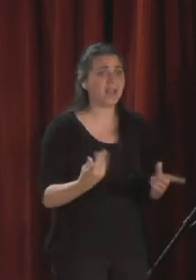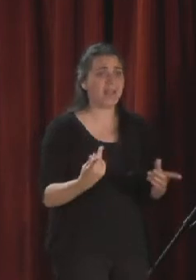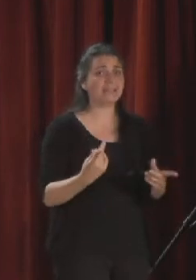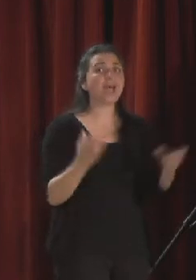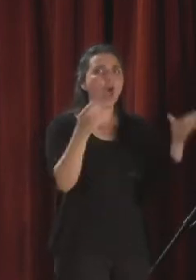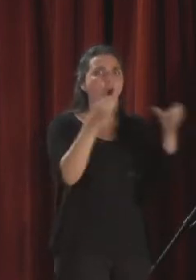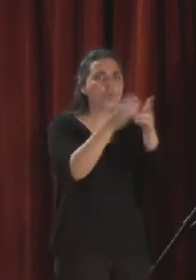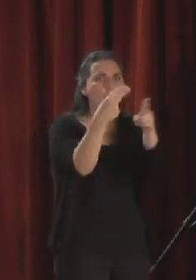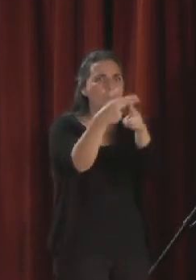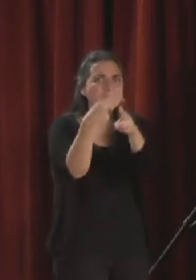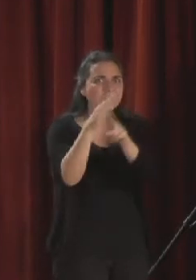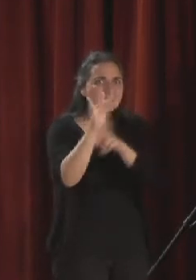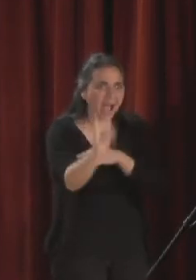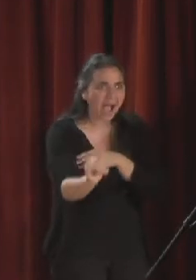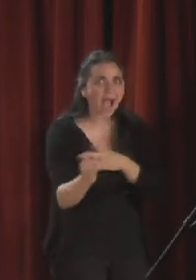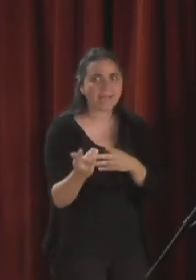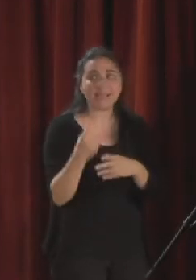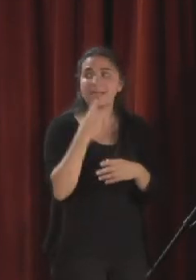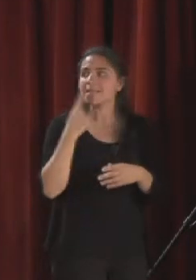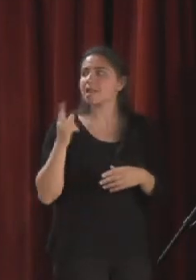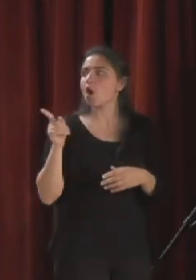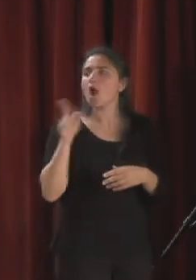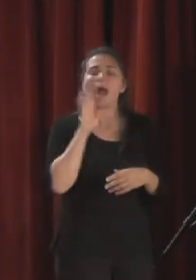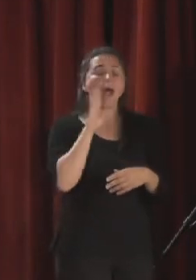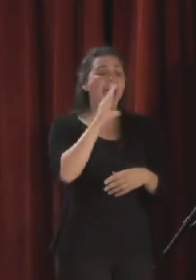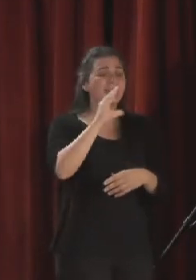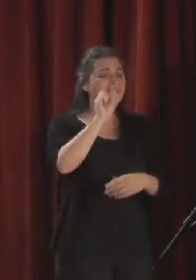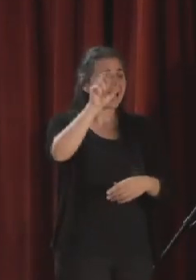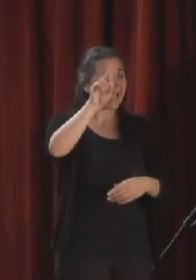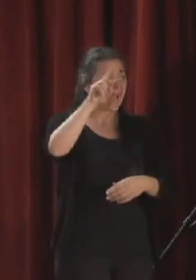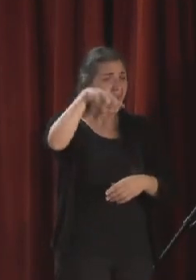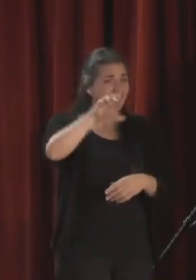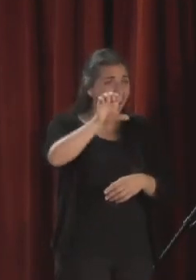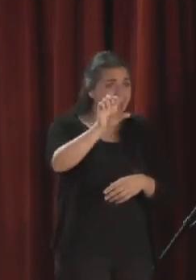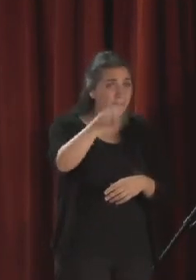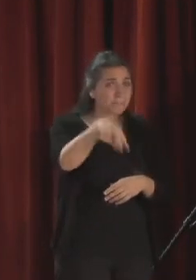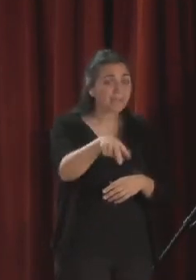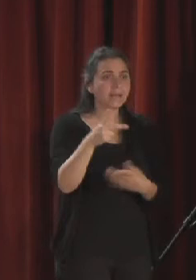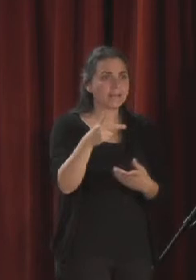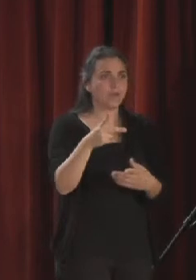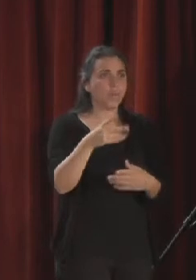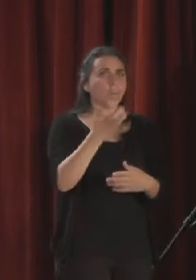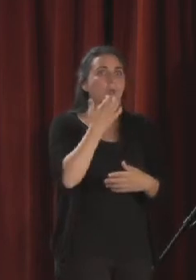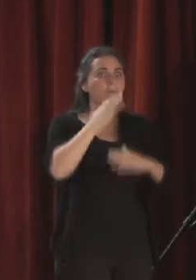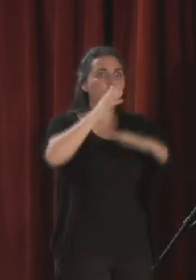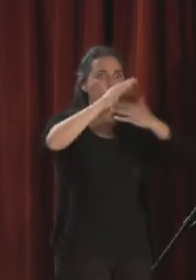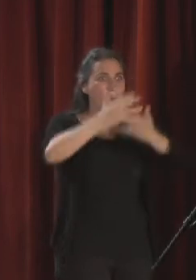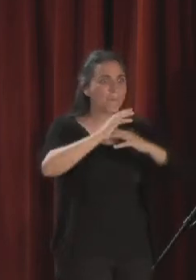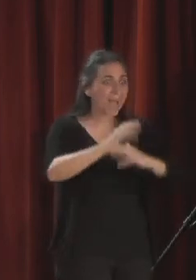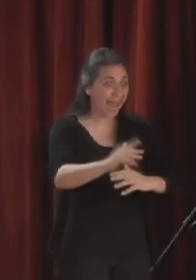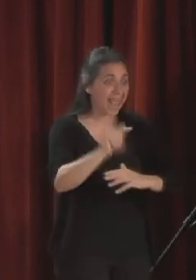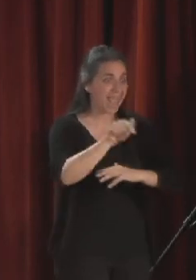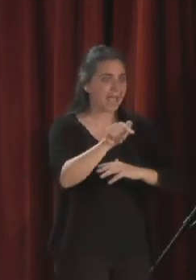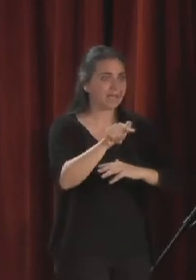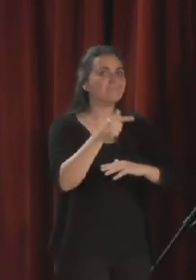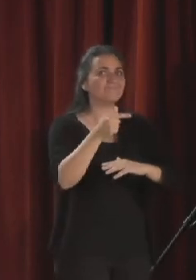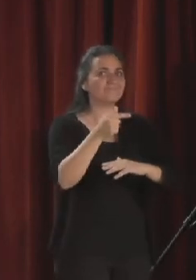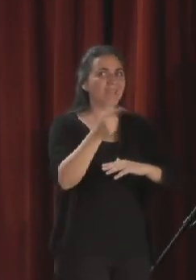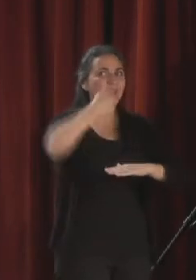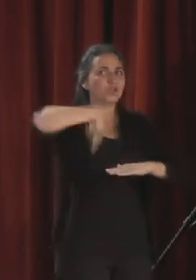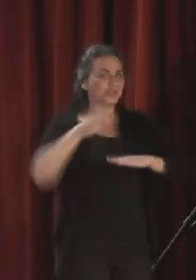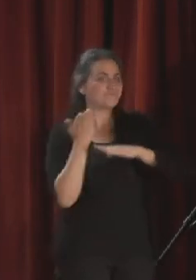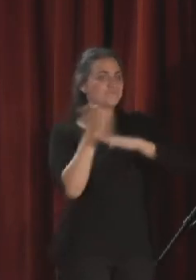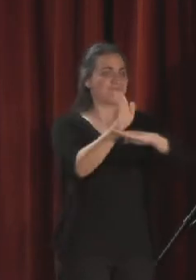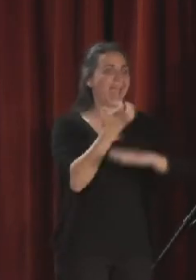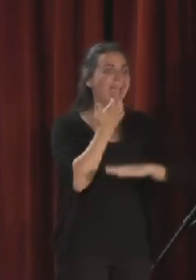partidos. Como xa ben dixo Carmen, en Marea aparece un exemplo. Dende Galicia estamos a dar exemplo.